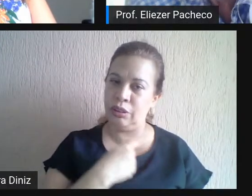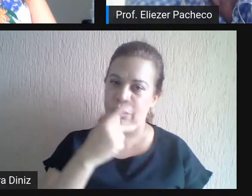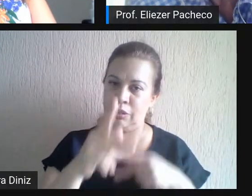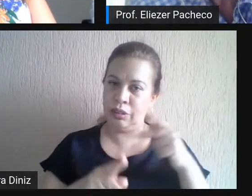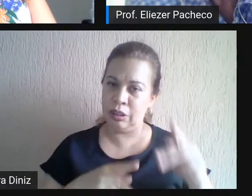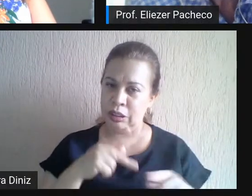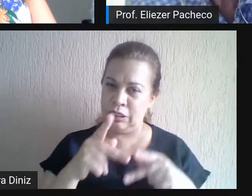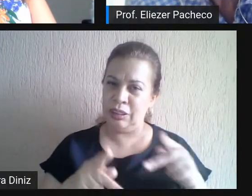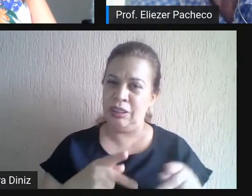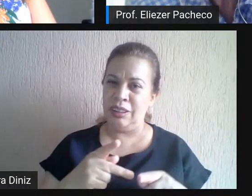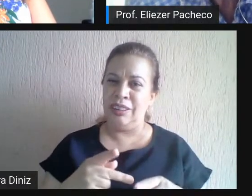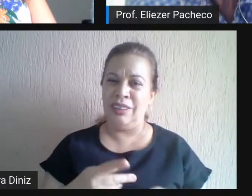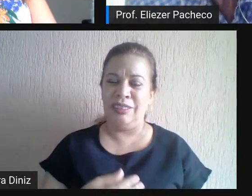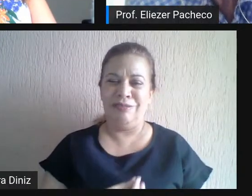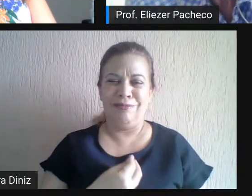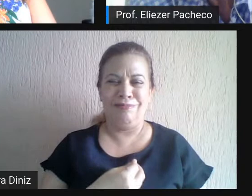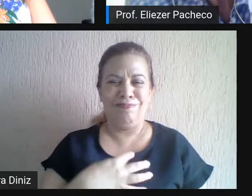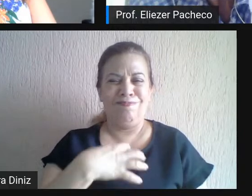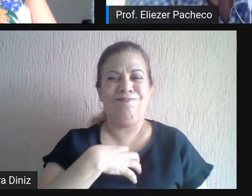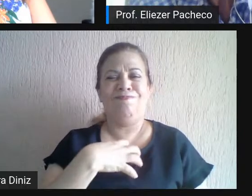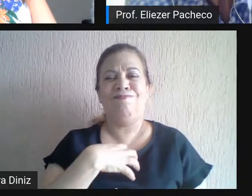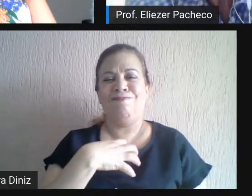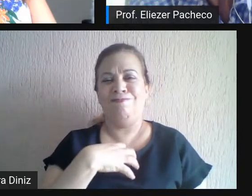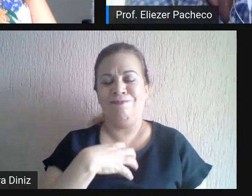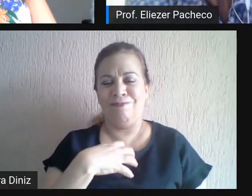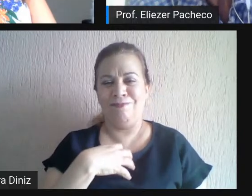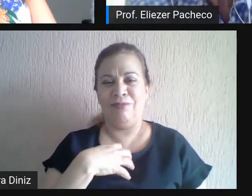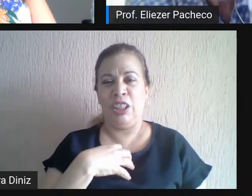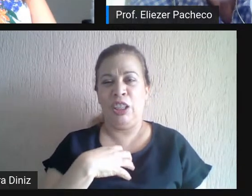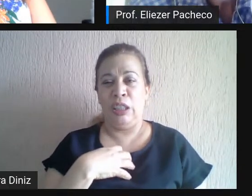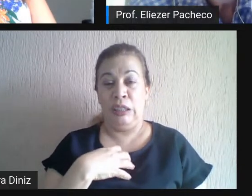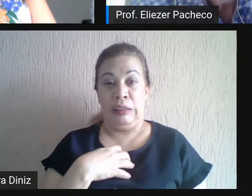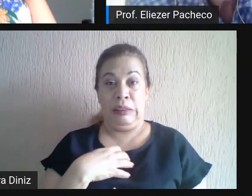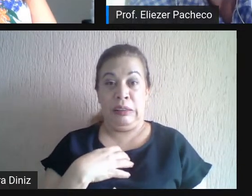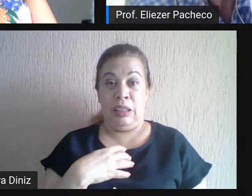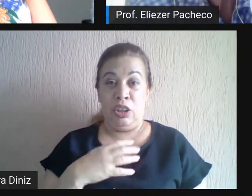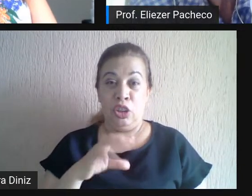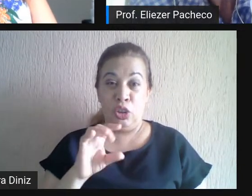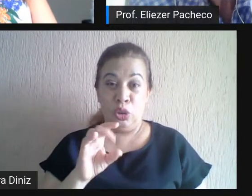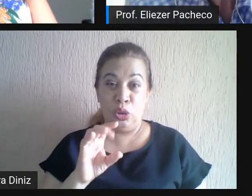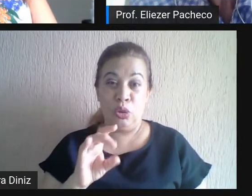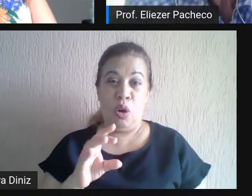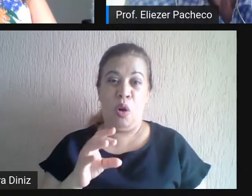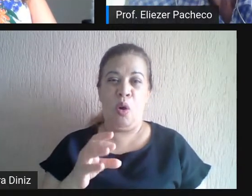certa forma, entorpecida pelo monopólio empresarial da grande mídia,